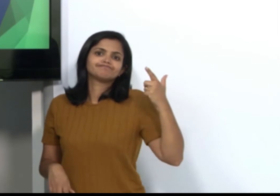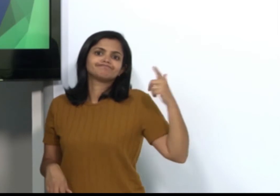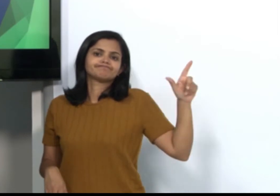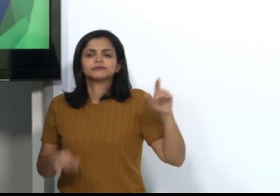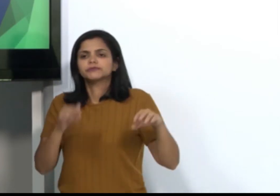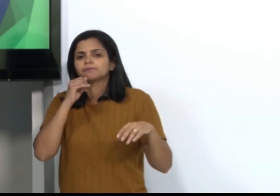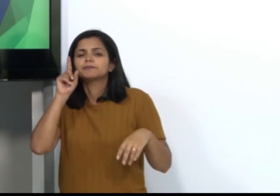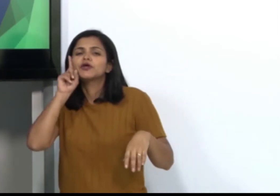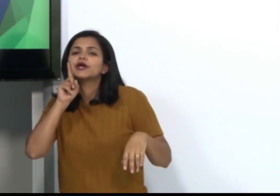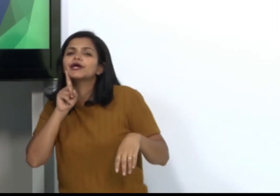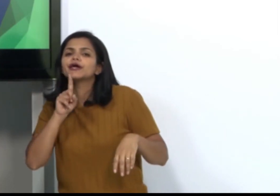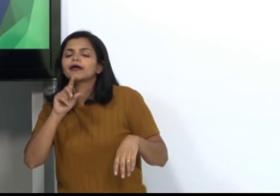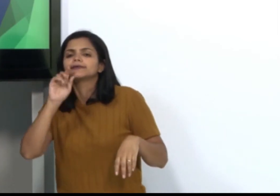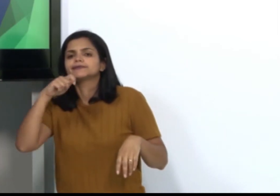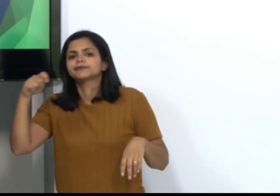E.